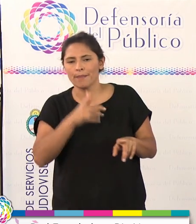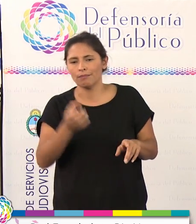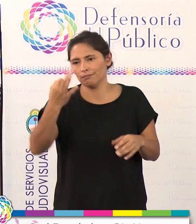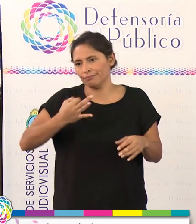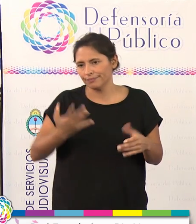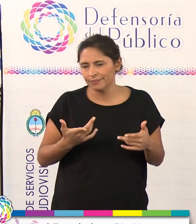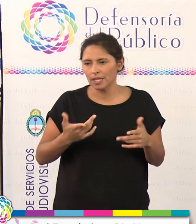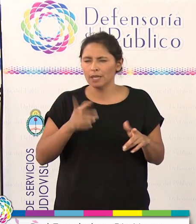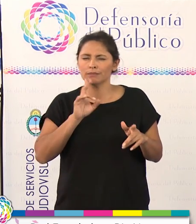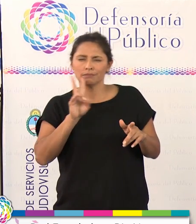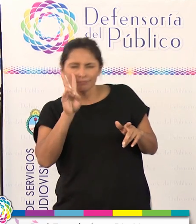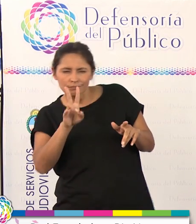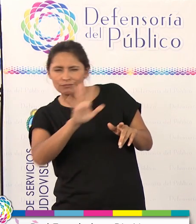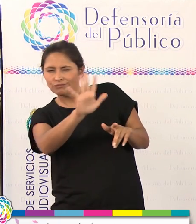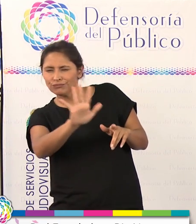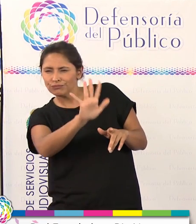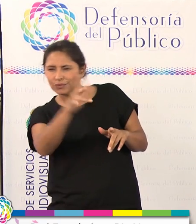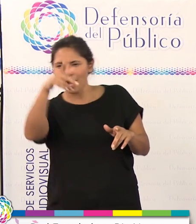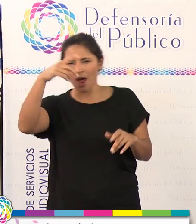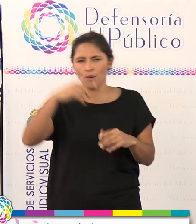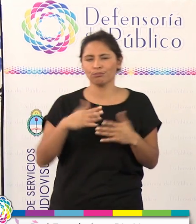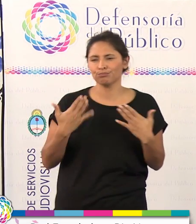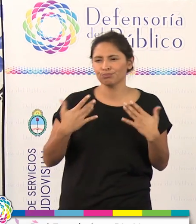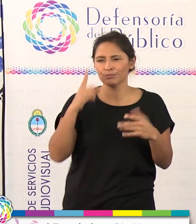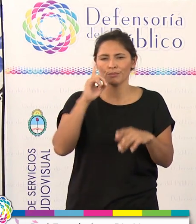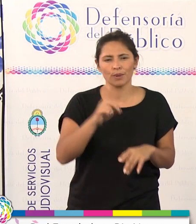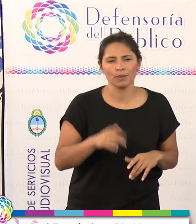ya parecerían ser peligrosos.